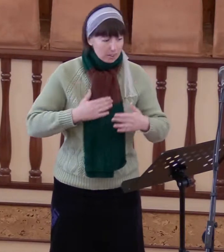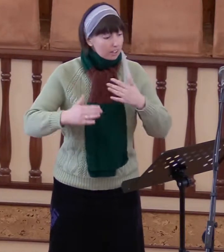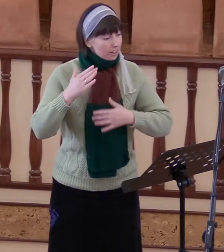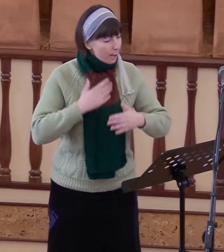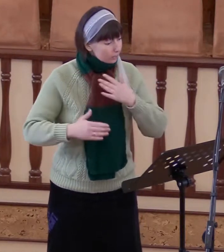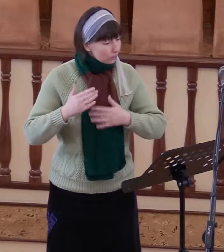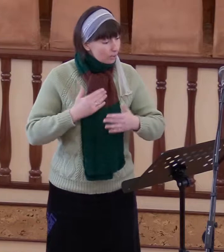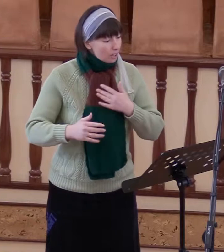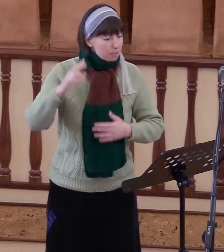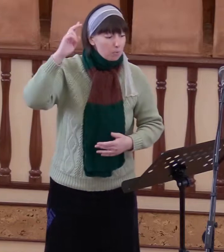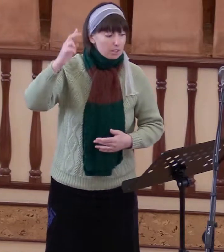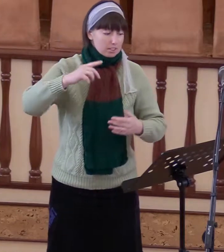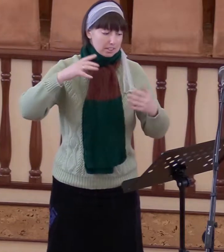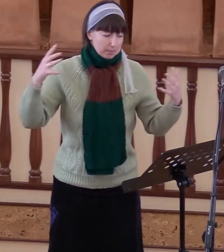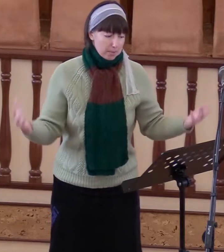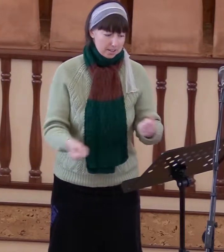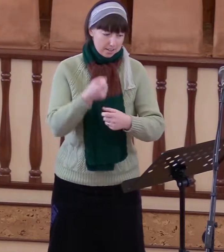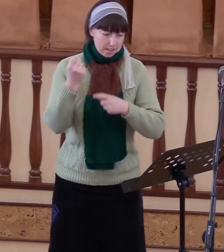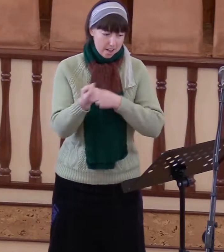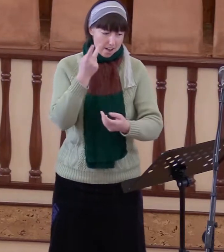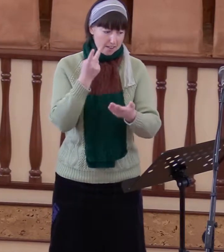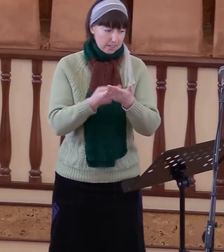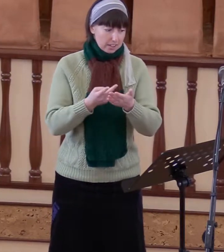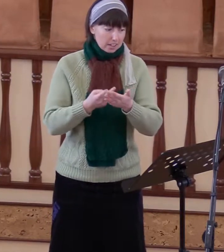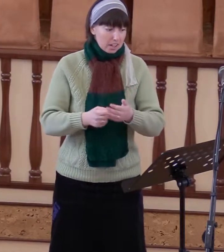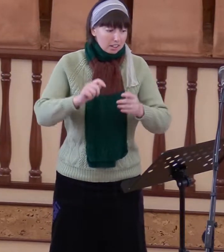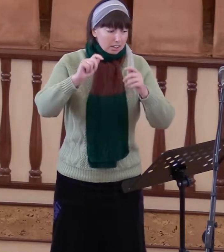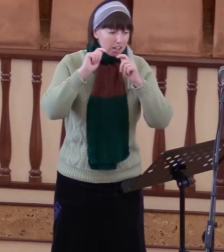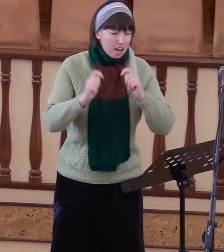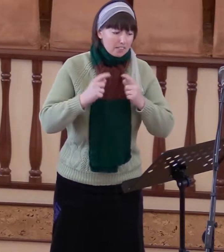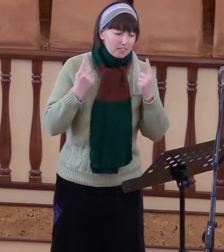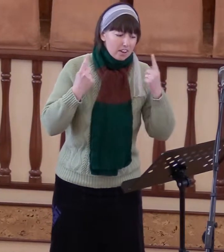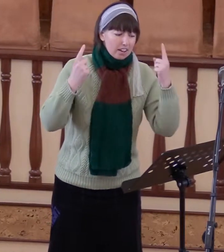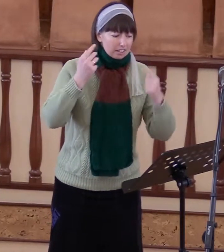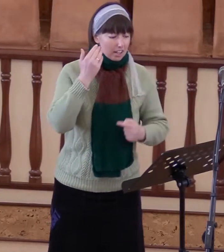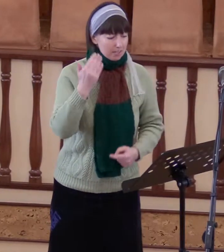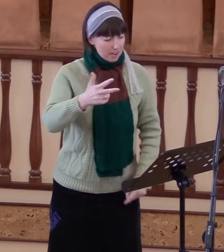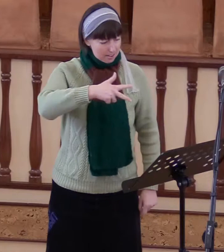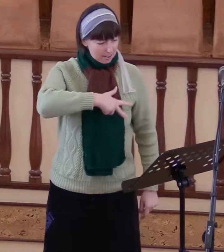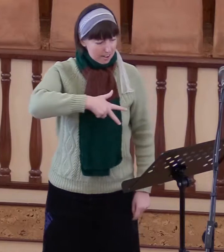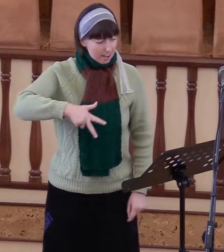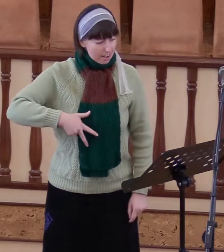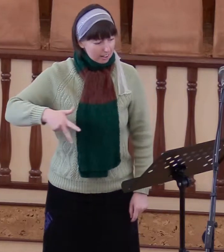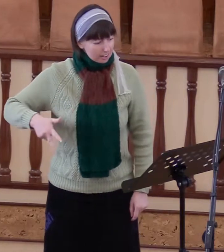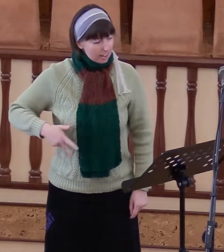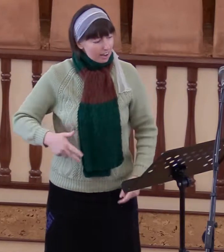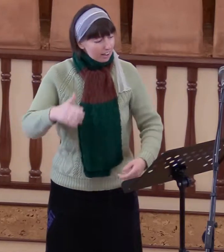Радость. Радуйся, Бог спасение явил. Даром великим тебя наградил.